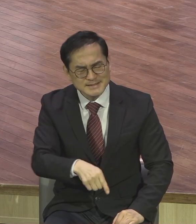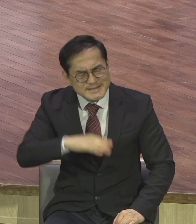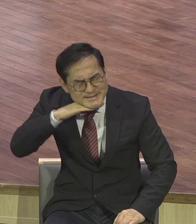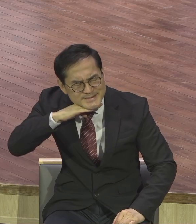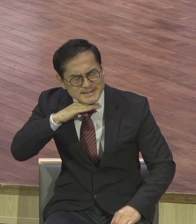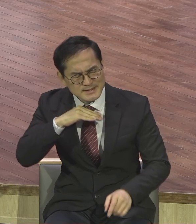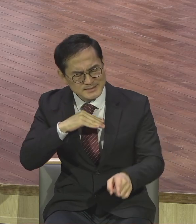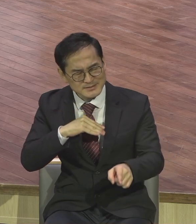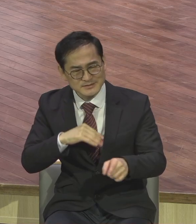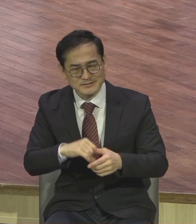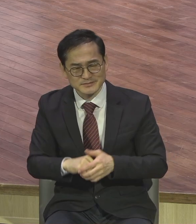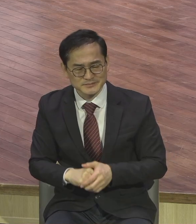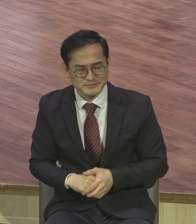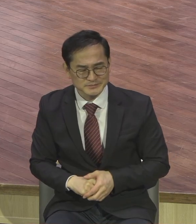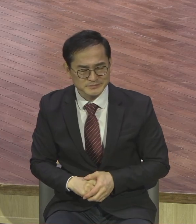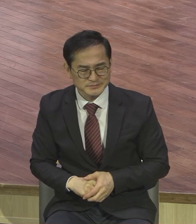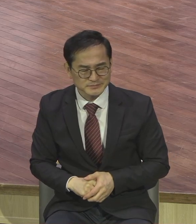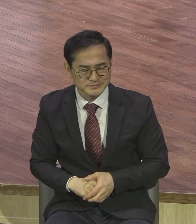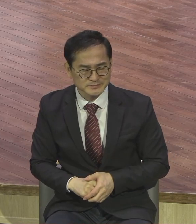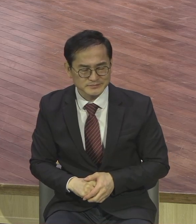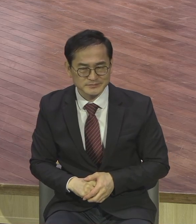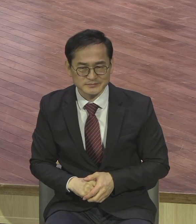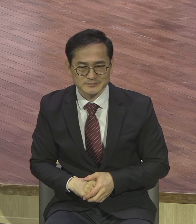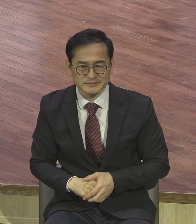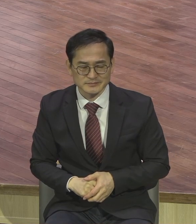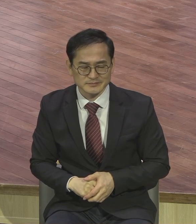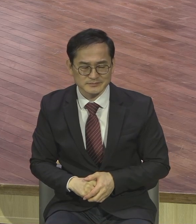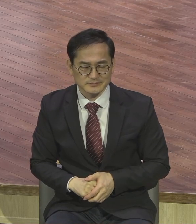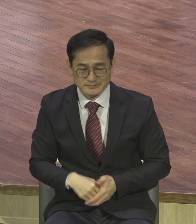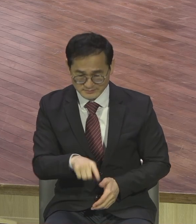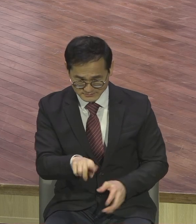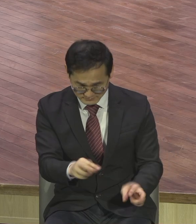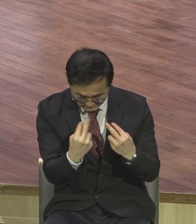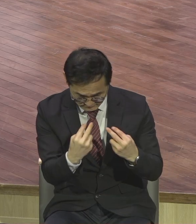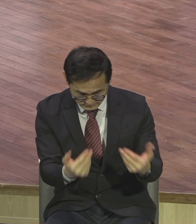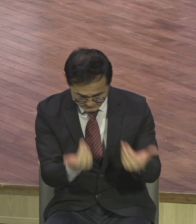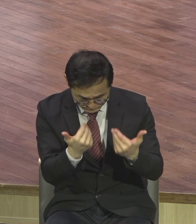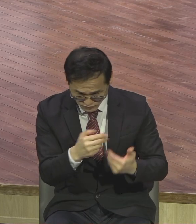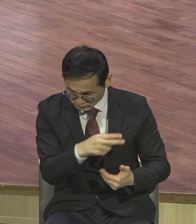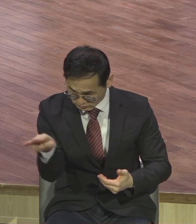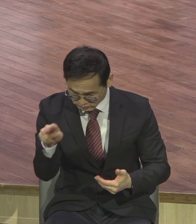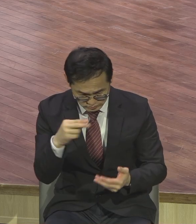기다렸다는 듯이 봐라. 이 시간이다 바로거다. 너 나만 쳐다봐라.